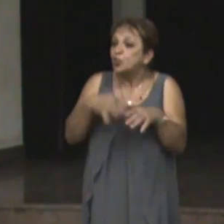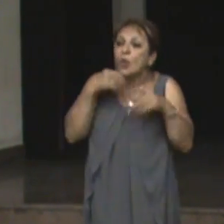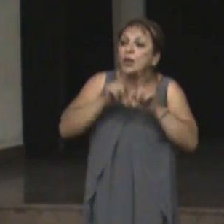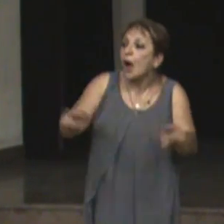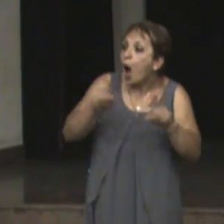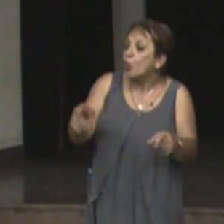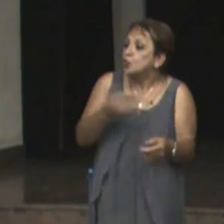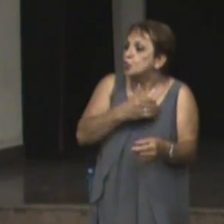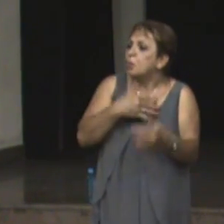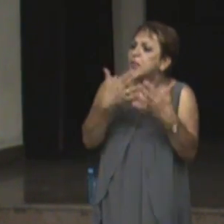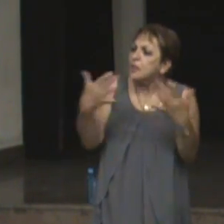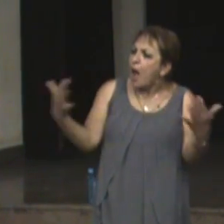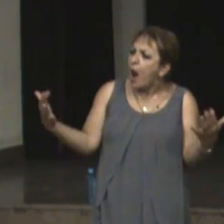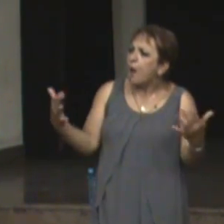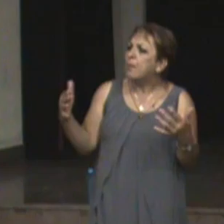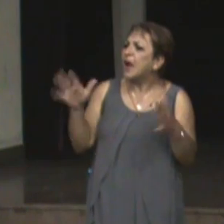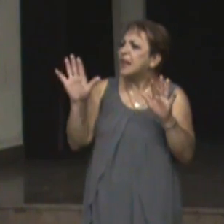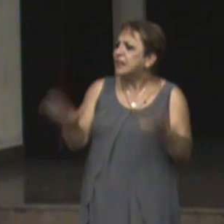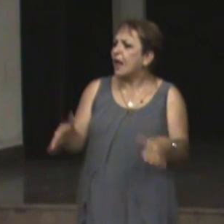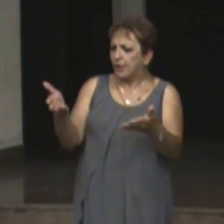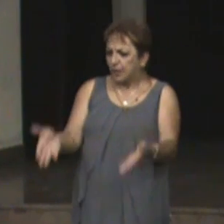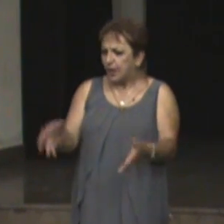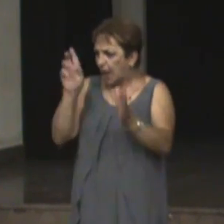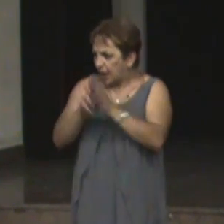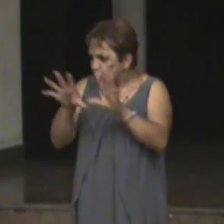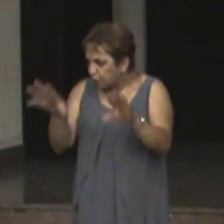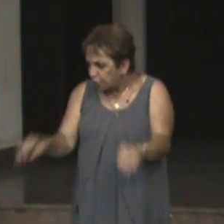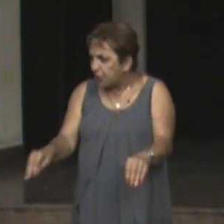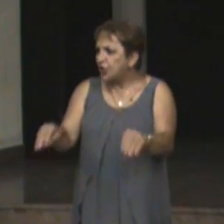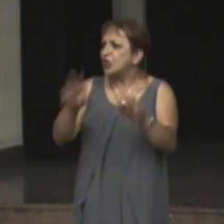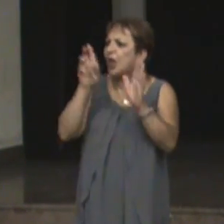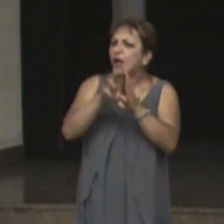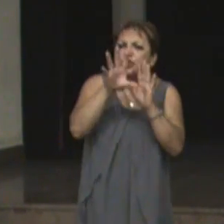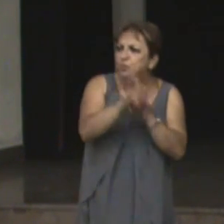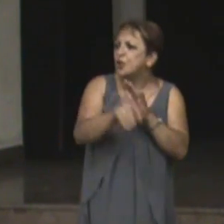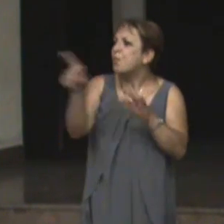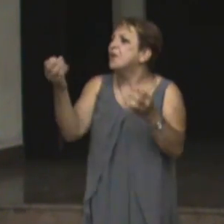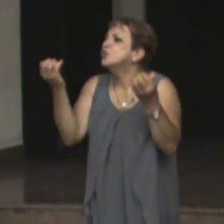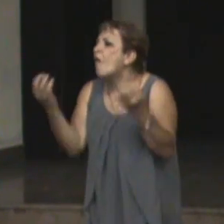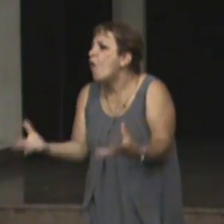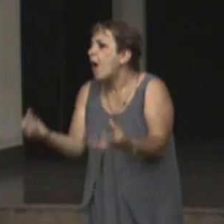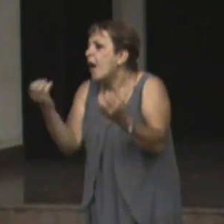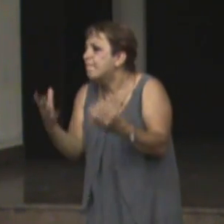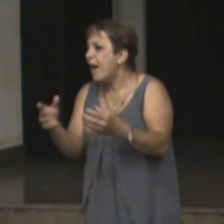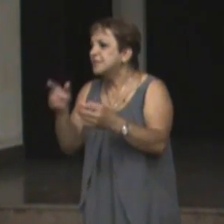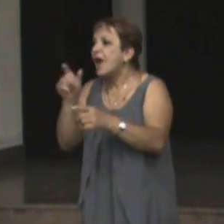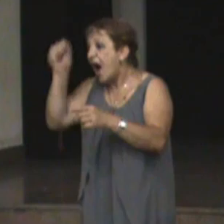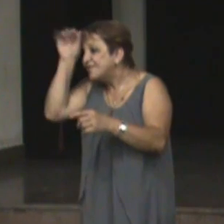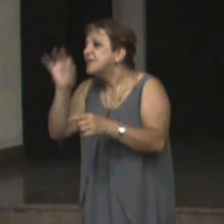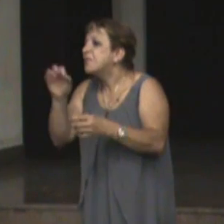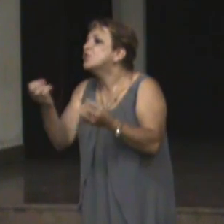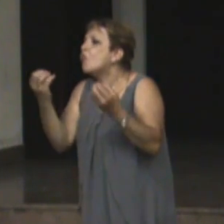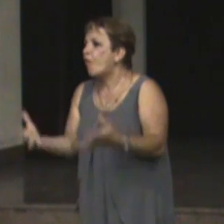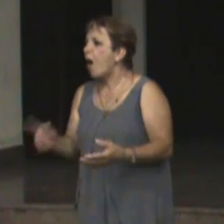քարոզել, տարբեր լսարաններում, այստեղ, եկեղեցում, եկեղեցուց դուրս, դպրոցում, տարբեր տեղեր, որտեղ որ հնարավոր